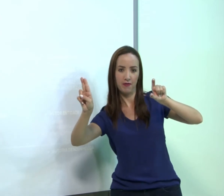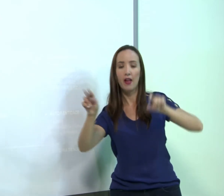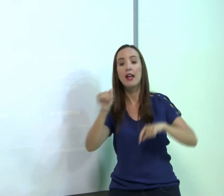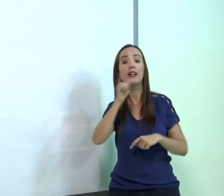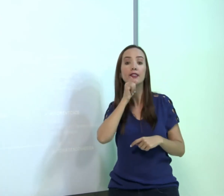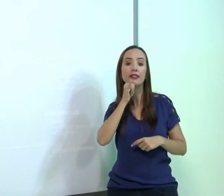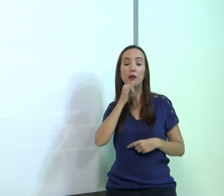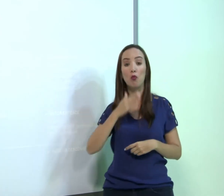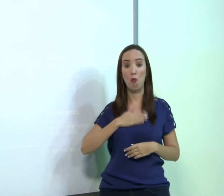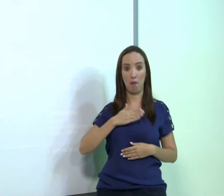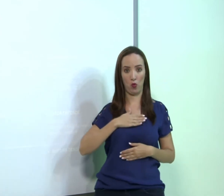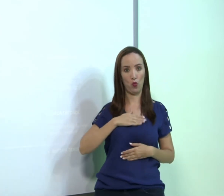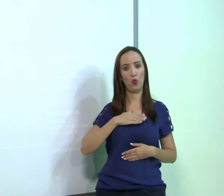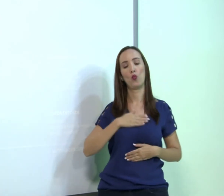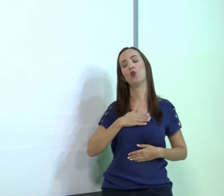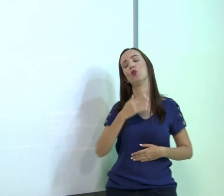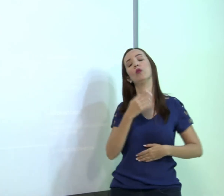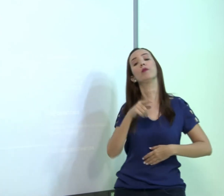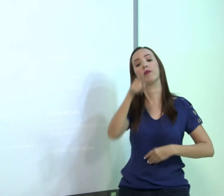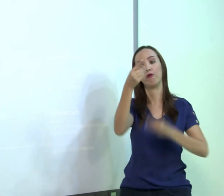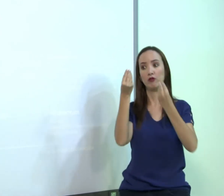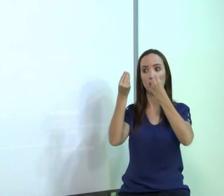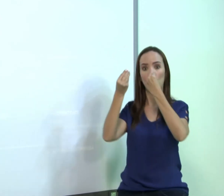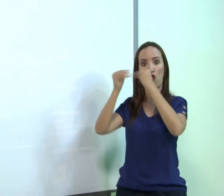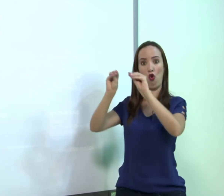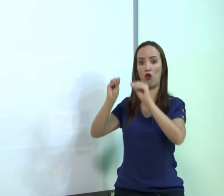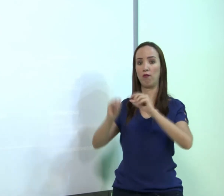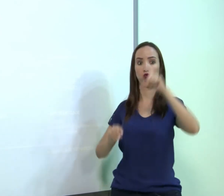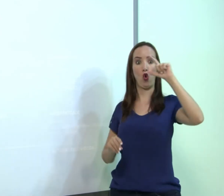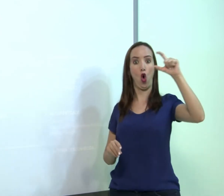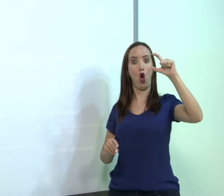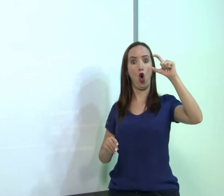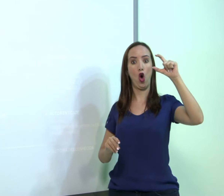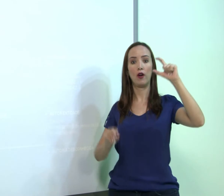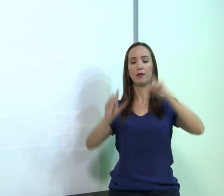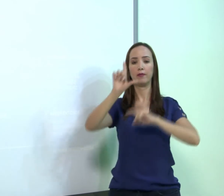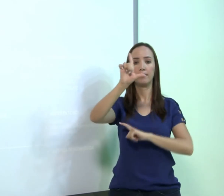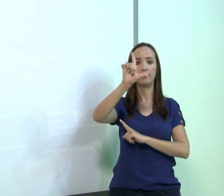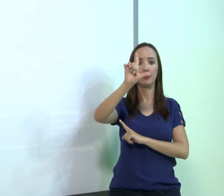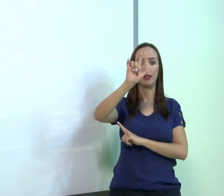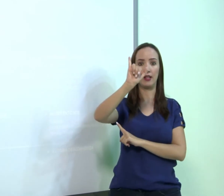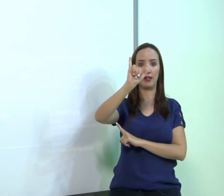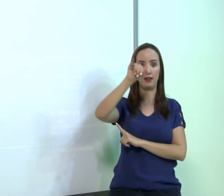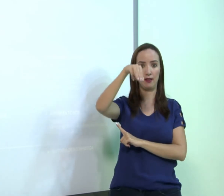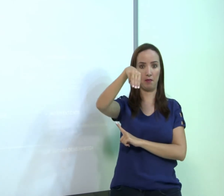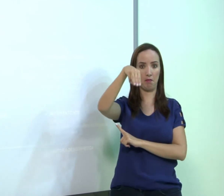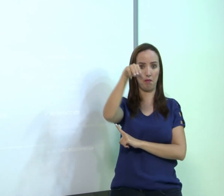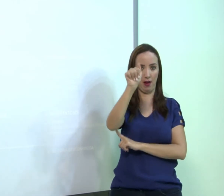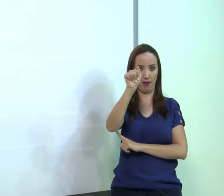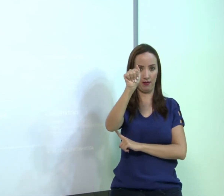em letras maiúsculas, depois vírgula. Por exemplo, o meu nome seria